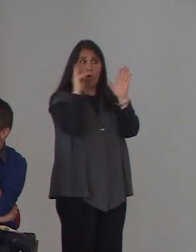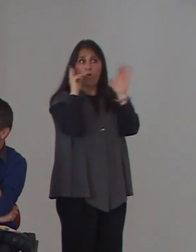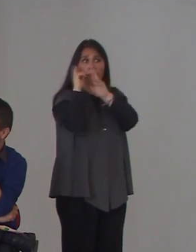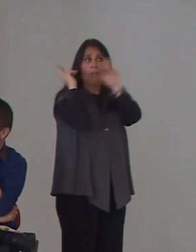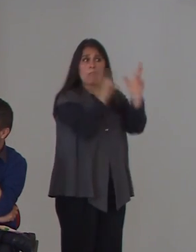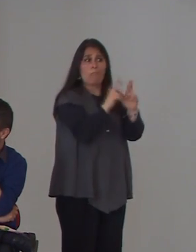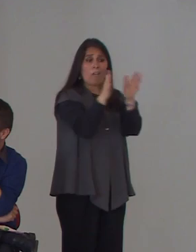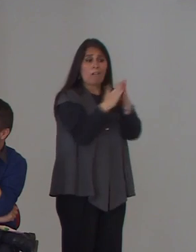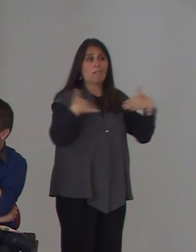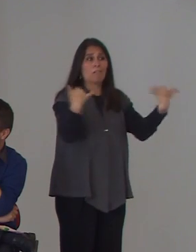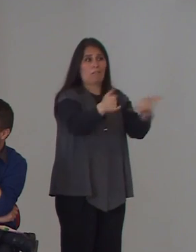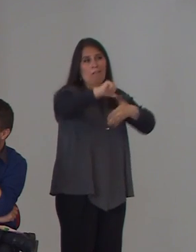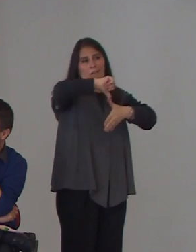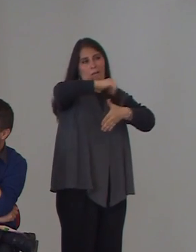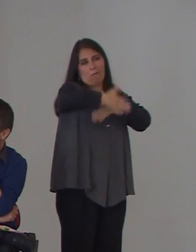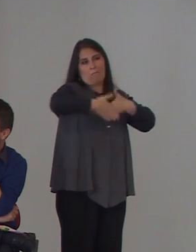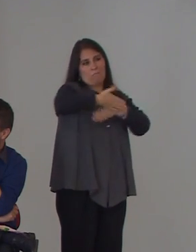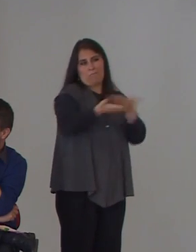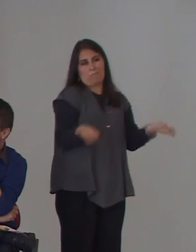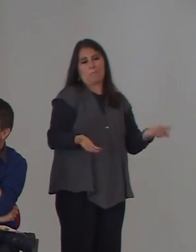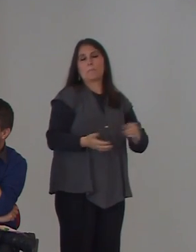América. Yo quiero